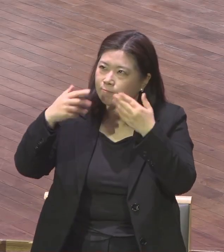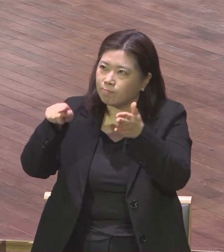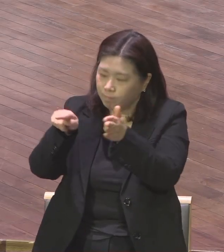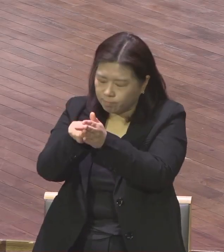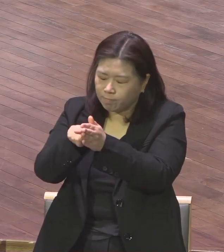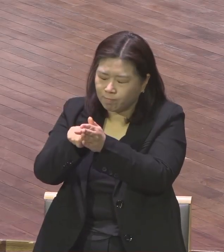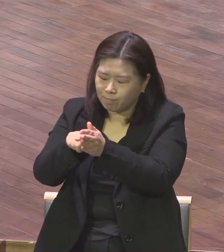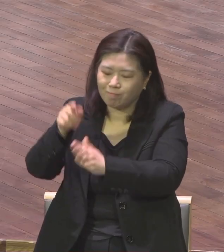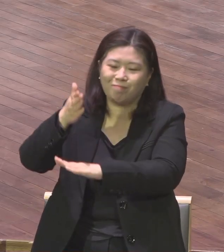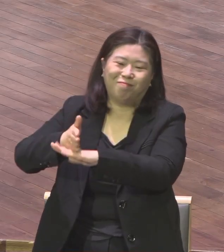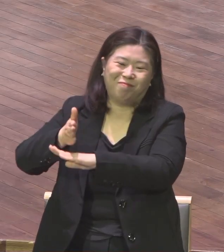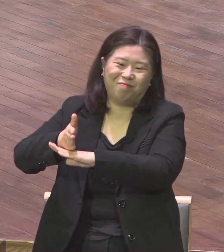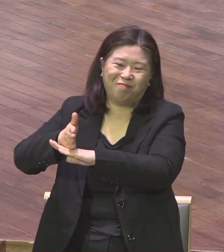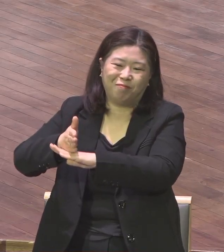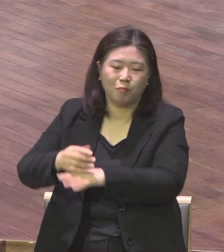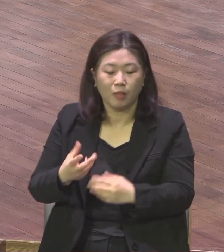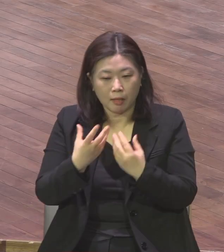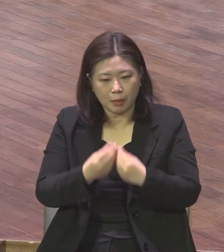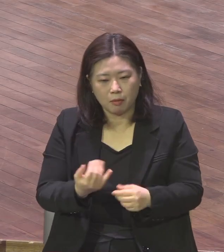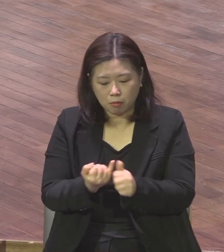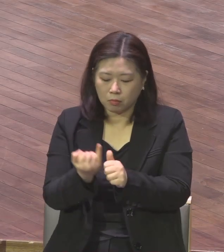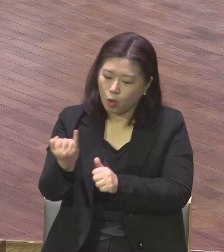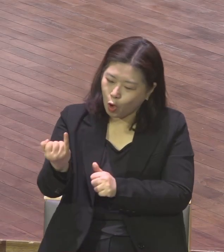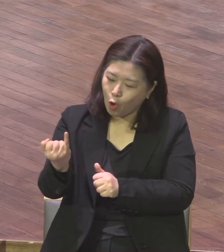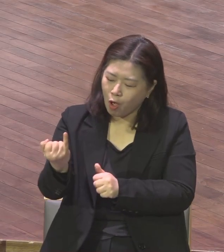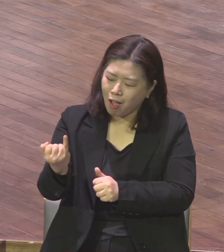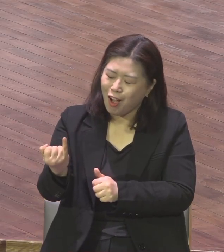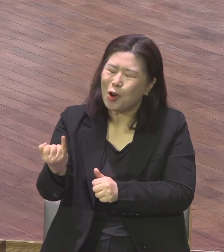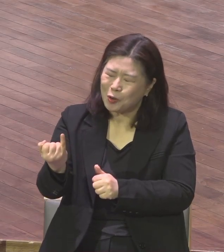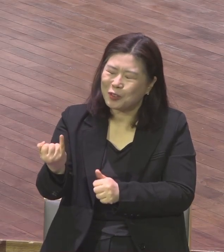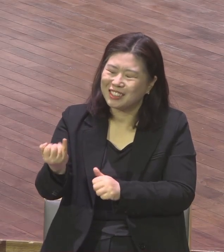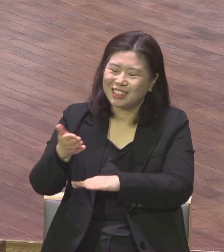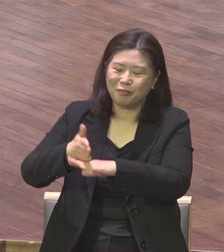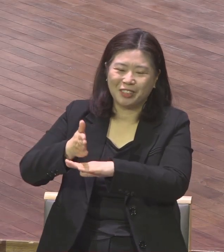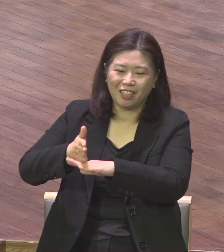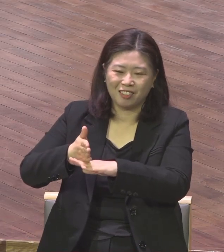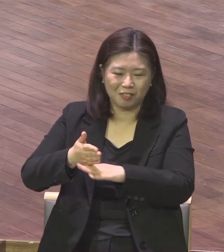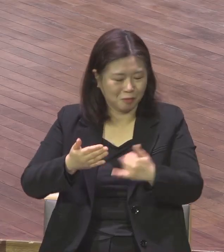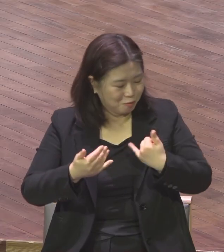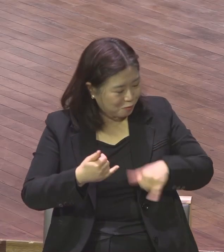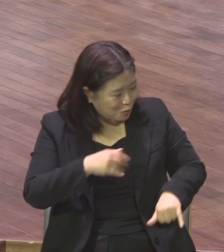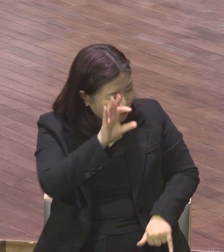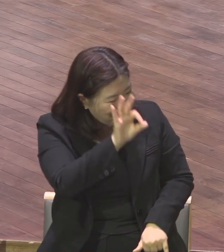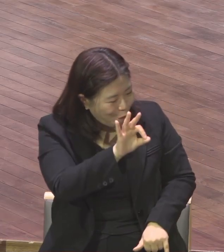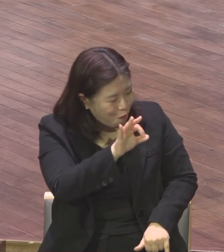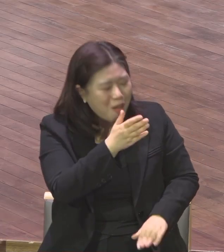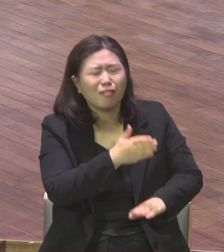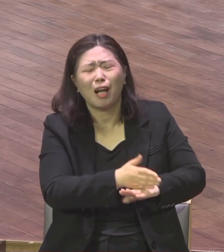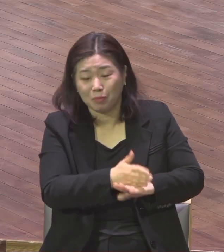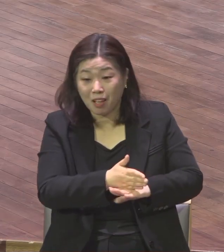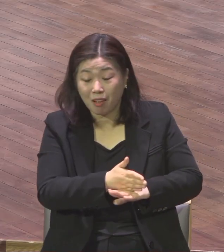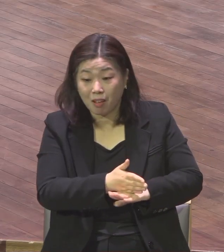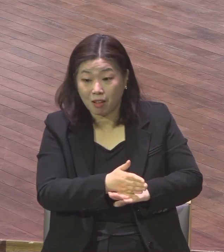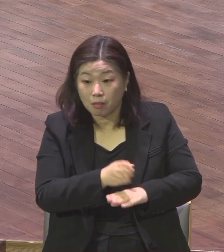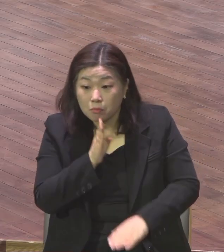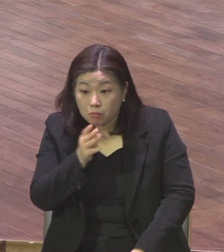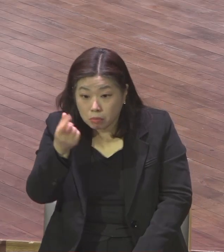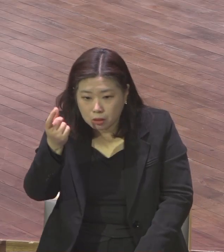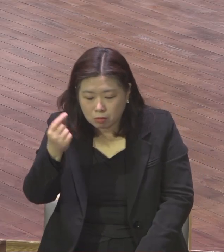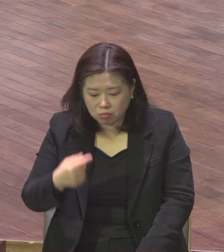감사해야지요. 이제 자녀를 바라보면서 어떻게 감사할 수 있어야 돼요. 아이고, 저 인간 저 꼴 보기